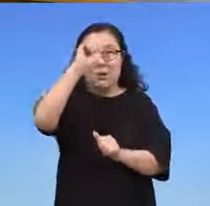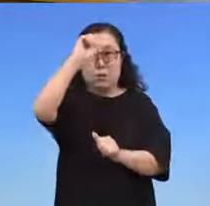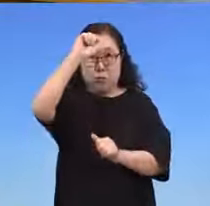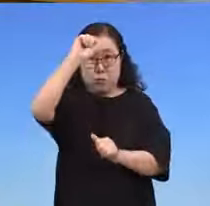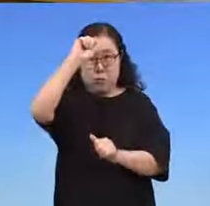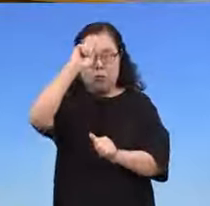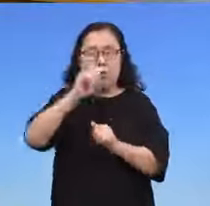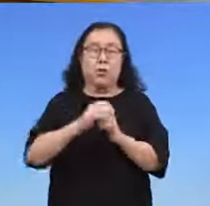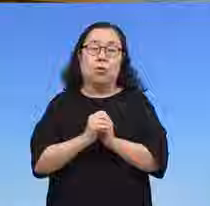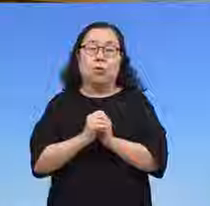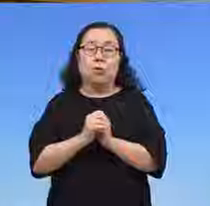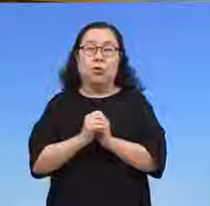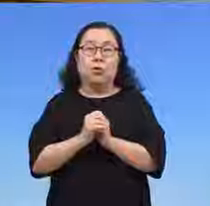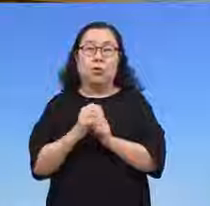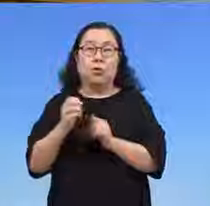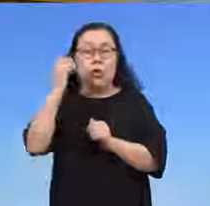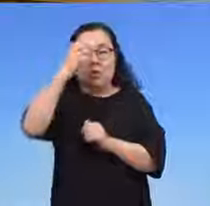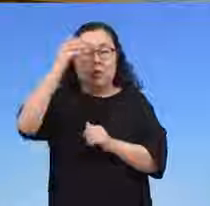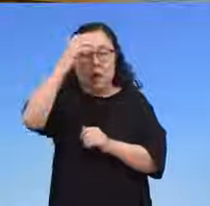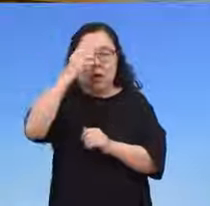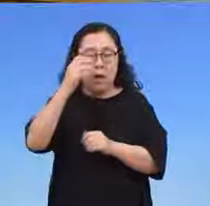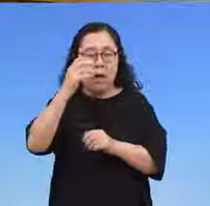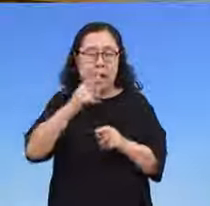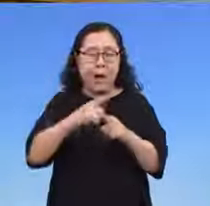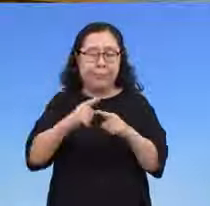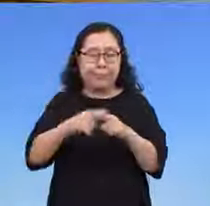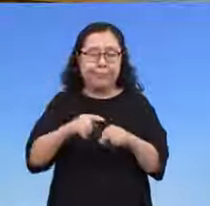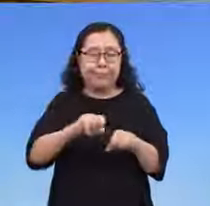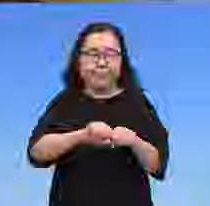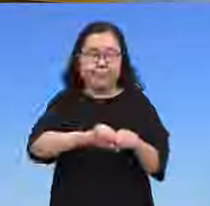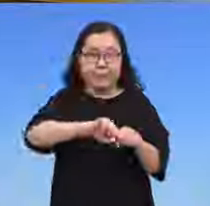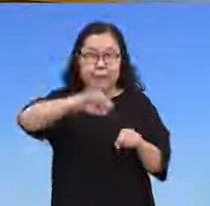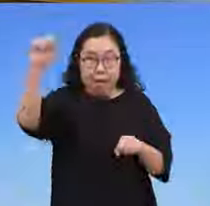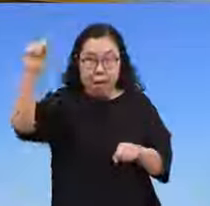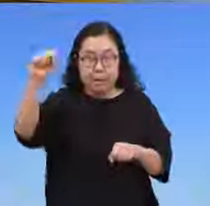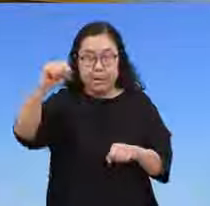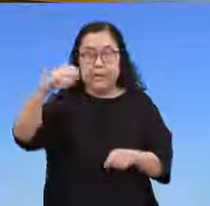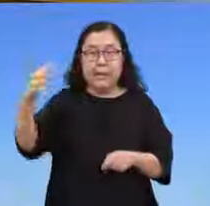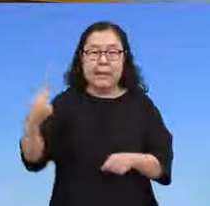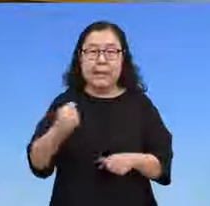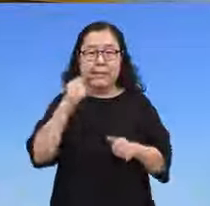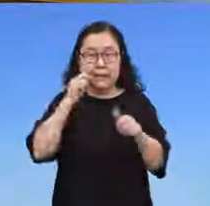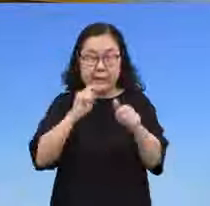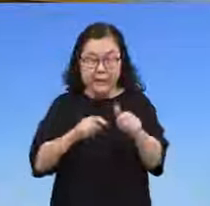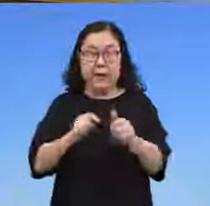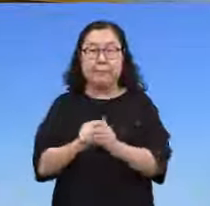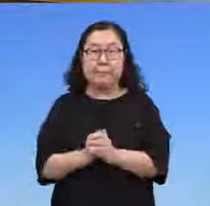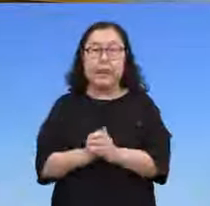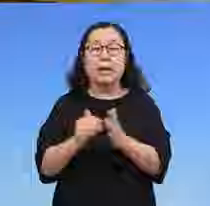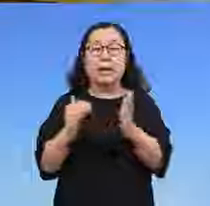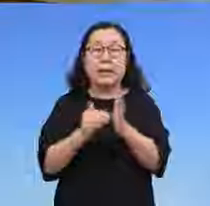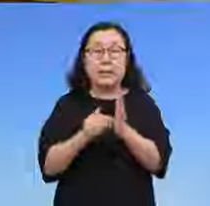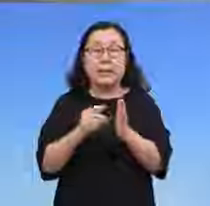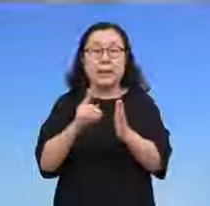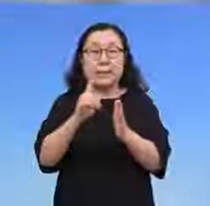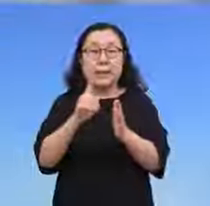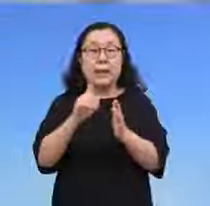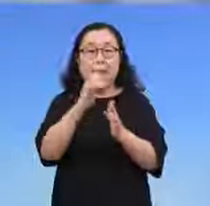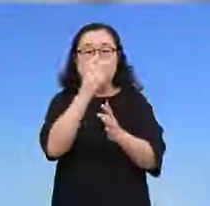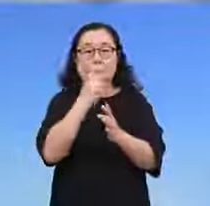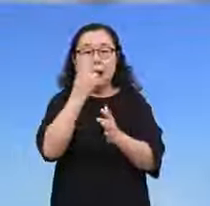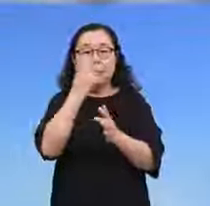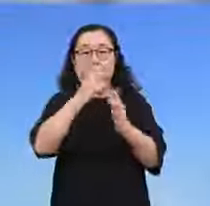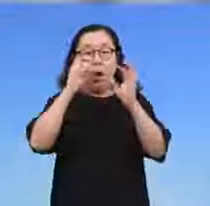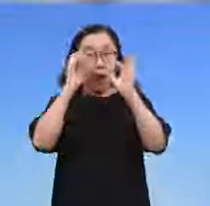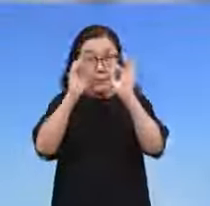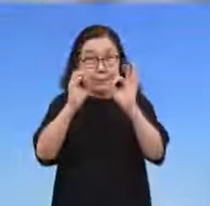가지라. 여기까지가 지난 특별 새벽 부흥회와 또 지난주 주일까지 살펴본 말씀인데요. 사실